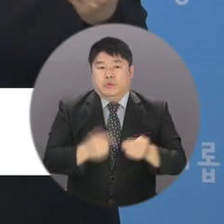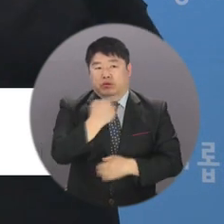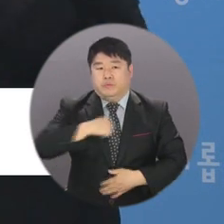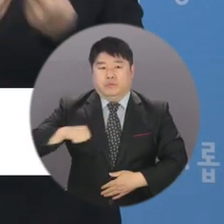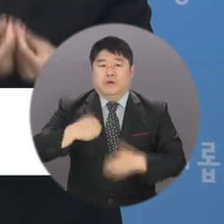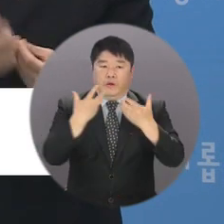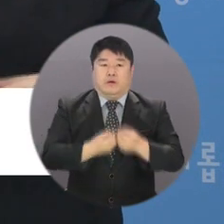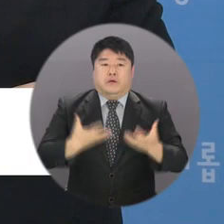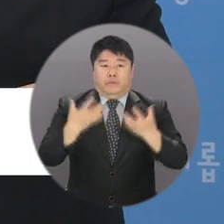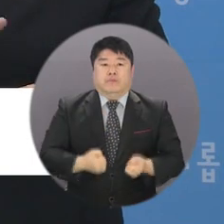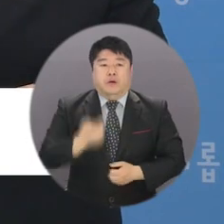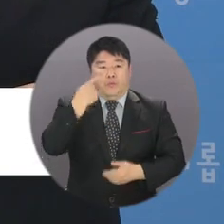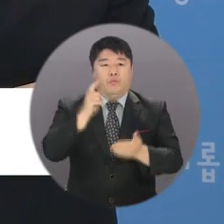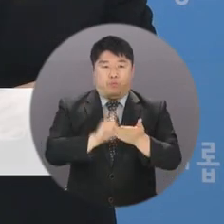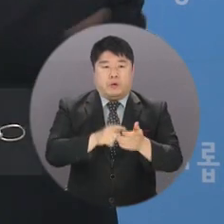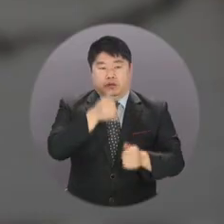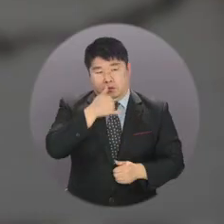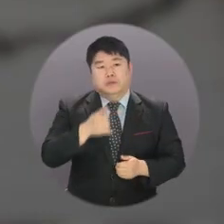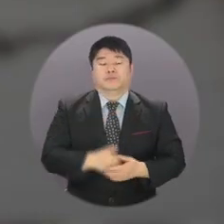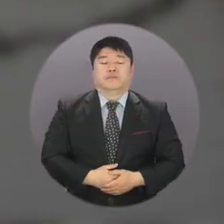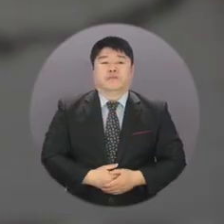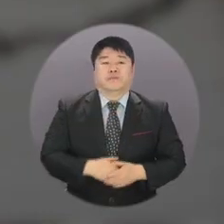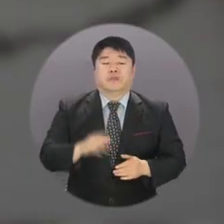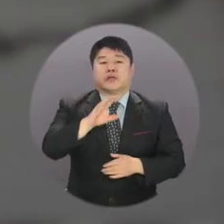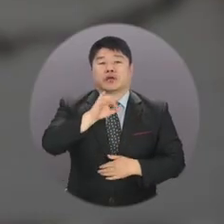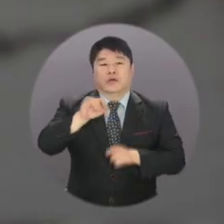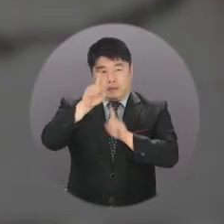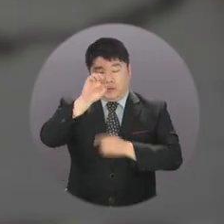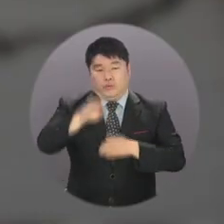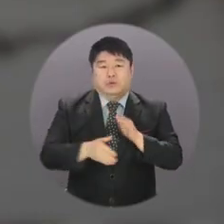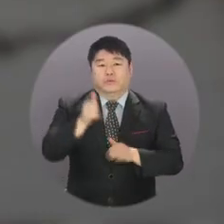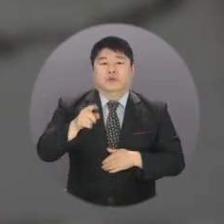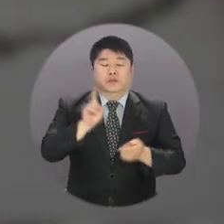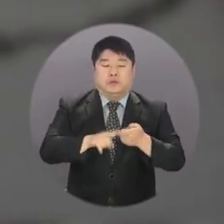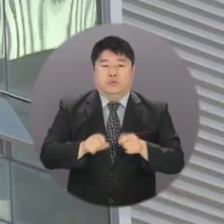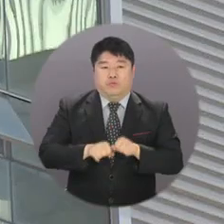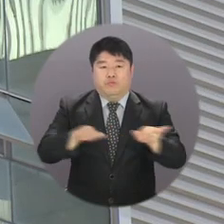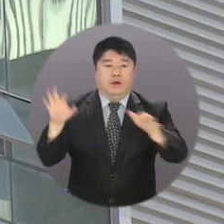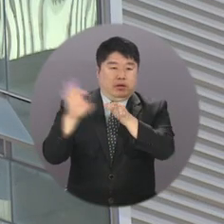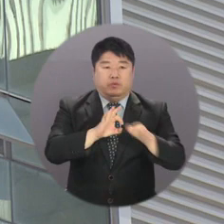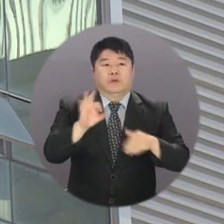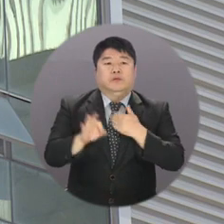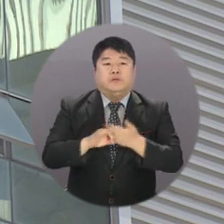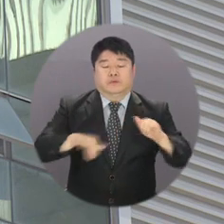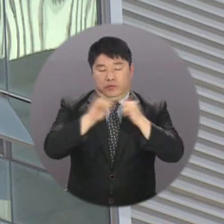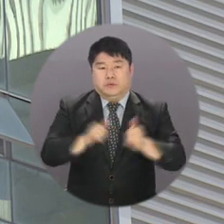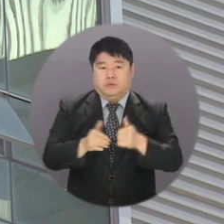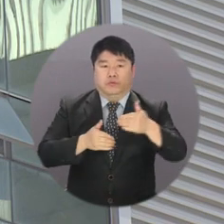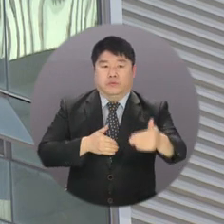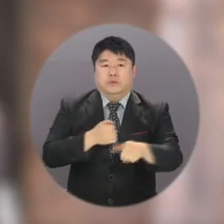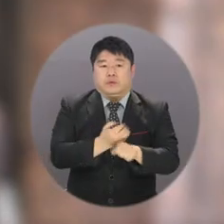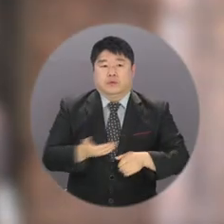사례도 빈번하게 확인되고 있습니다. 이영석 광주시장은 이대로 확산세가 계속된다면 사회적 거리 두기